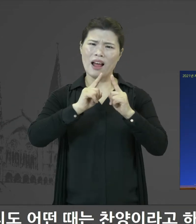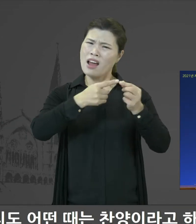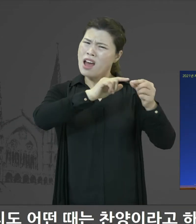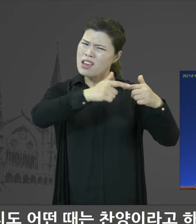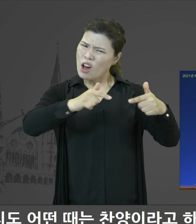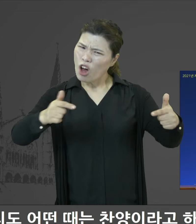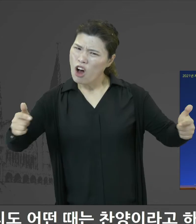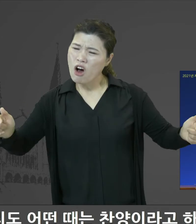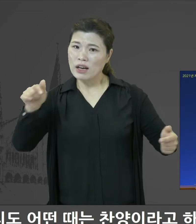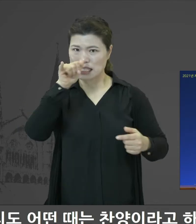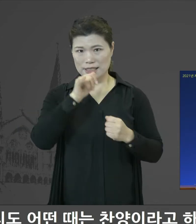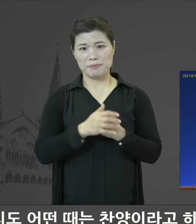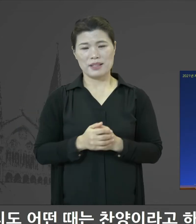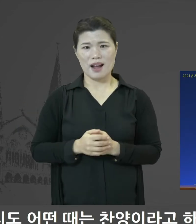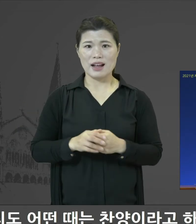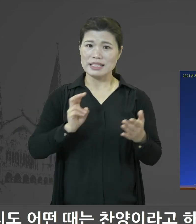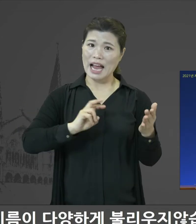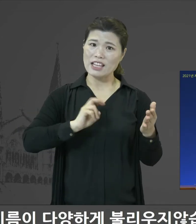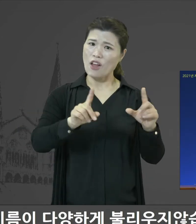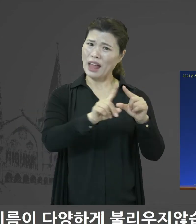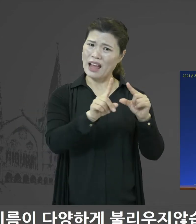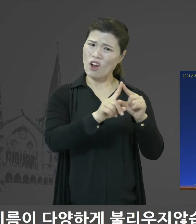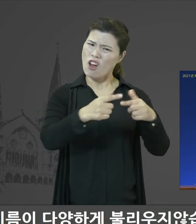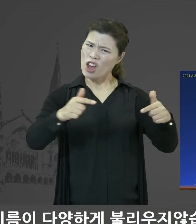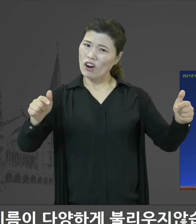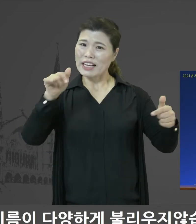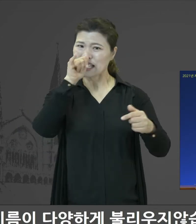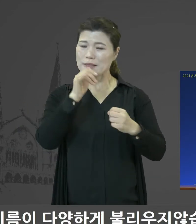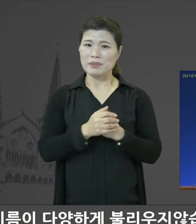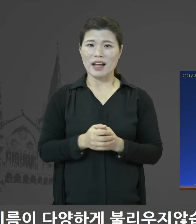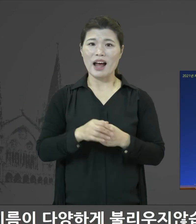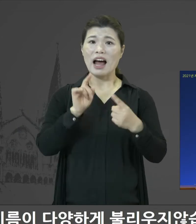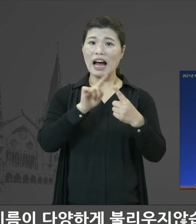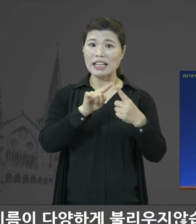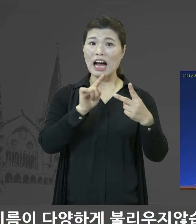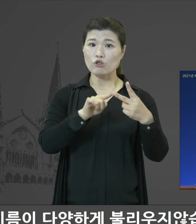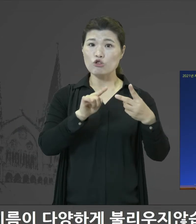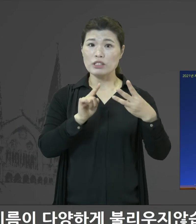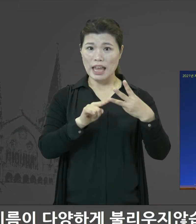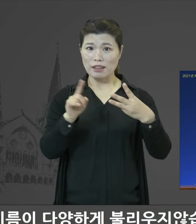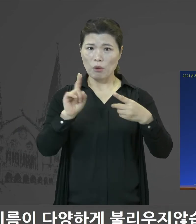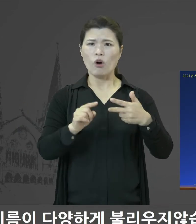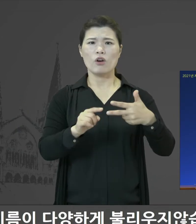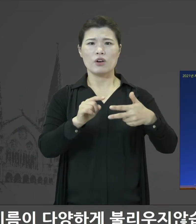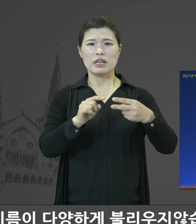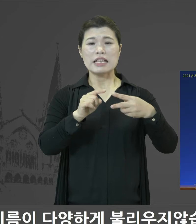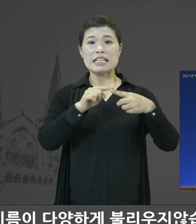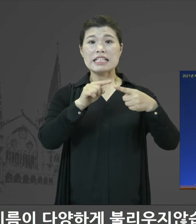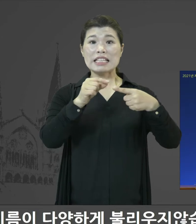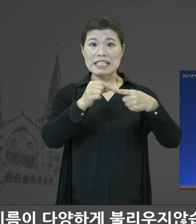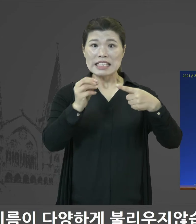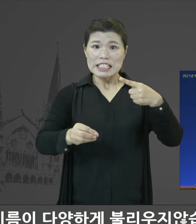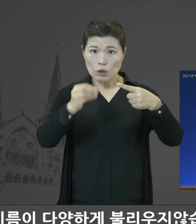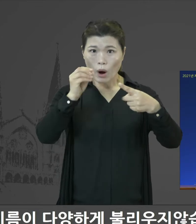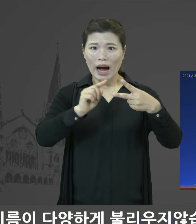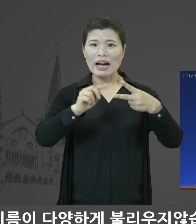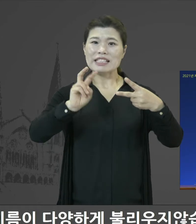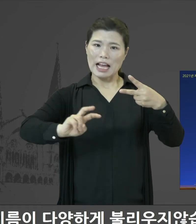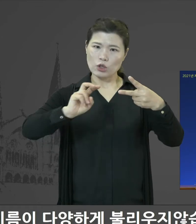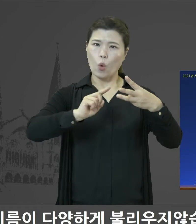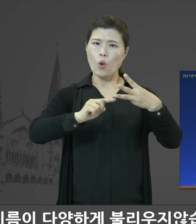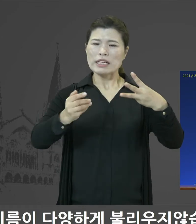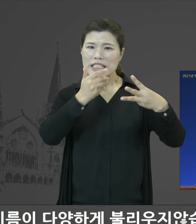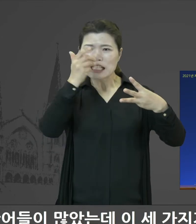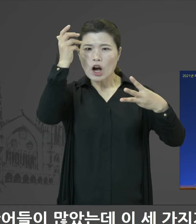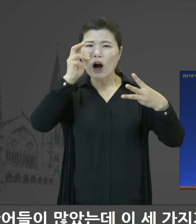찬양을 표현하는 단어들이 굉장히 많았는데 이 세 가지가 대표 단어라는 겁니다. 시와 찬송과 신령한 노래. 어떤 분들은